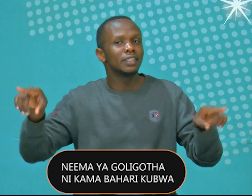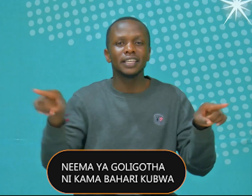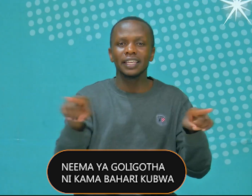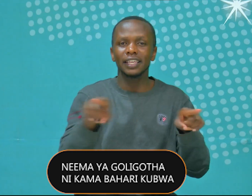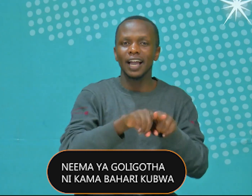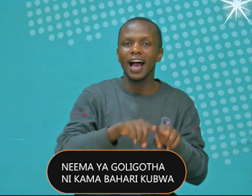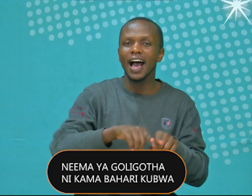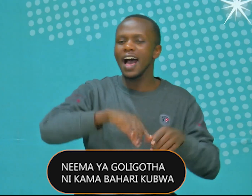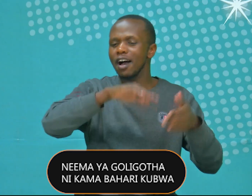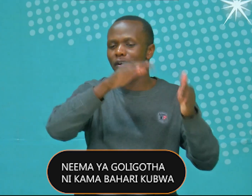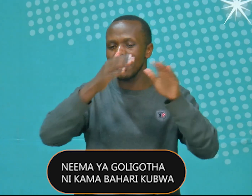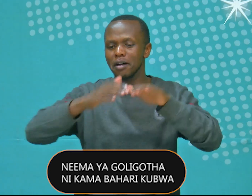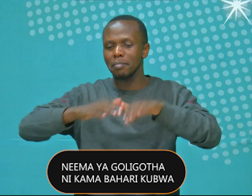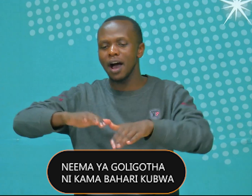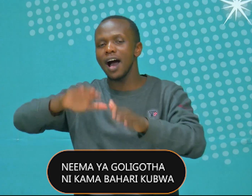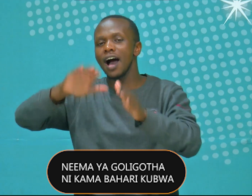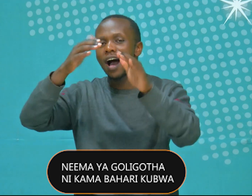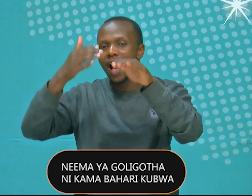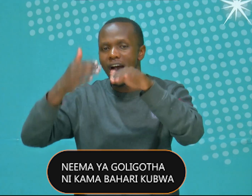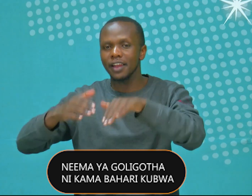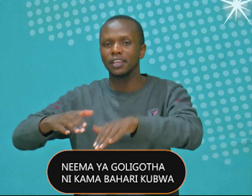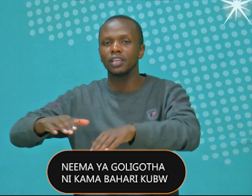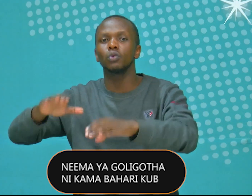yako kama